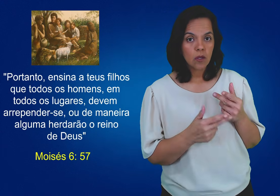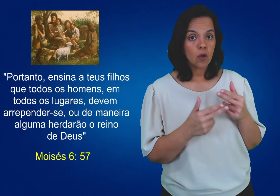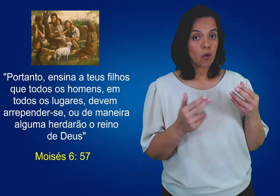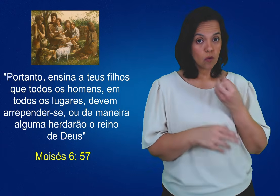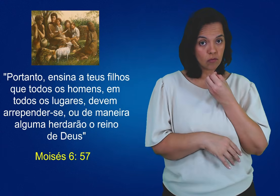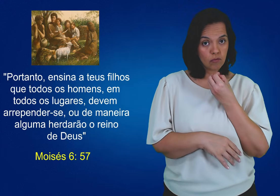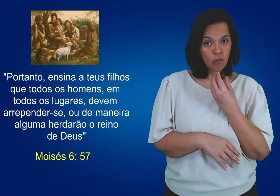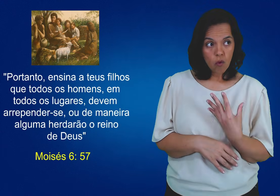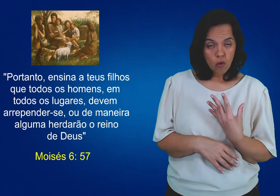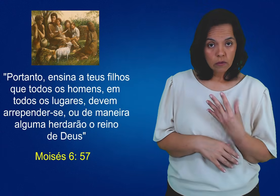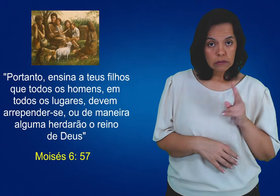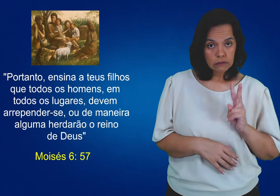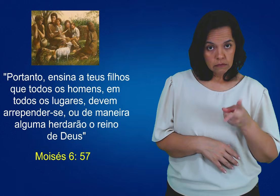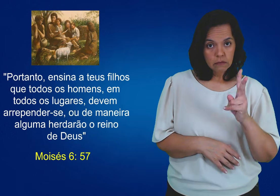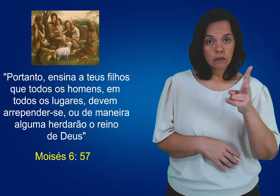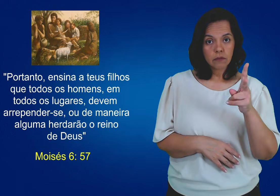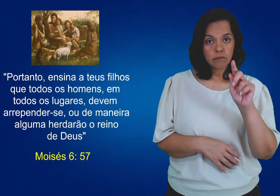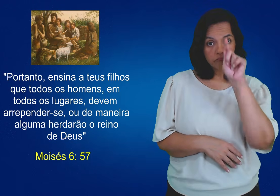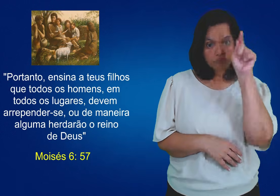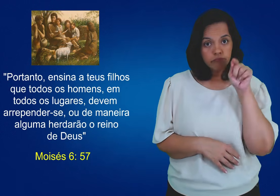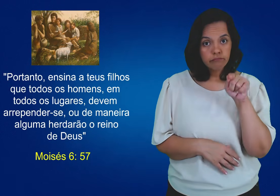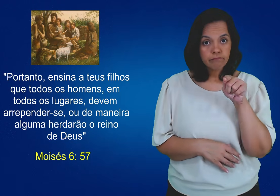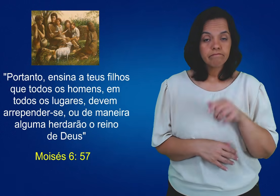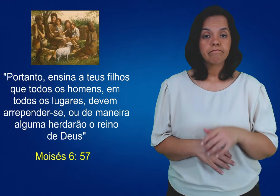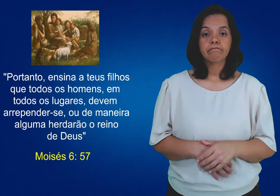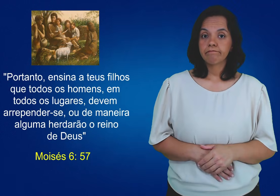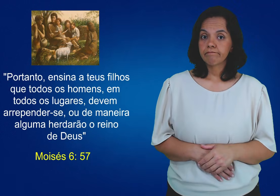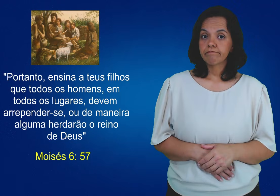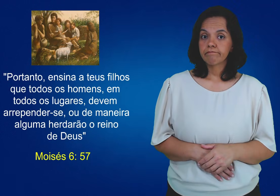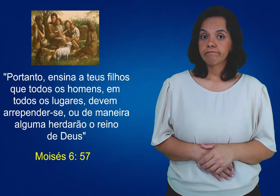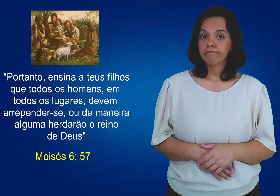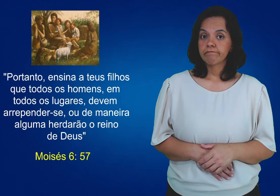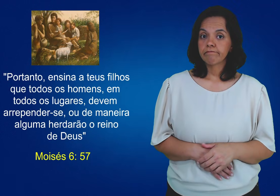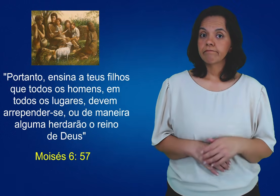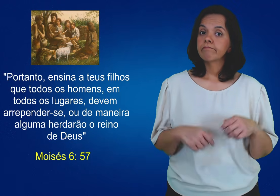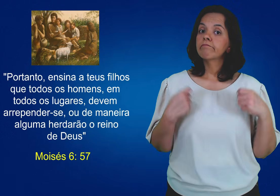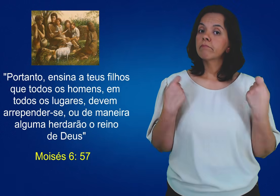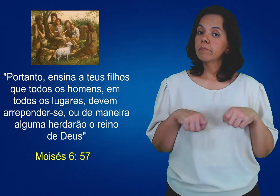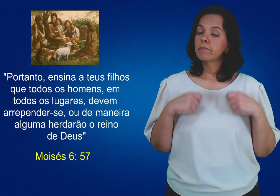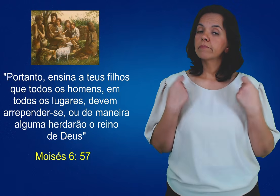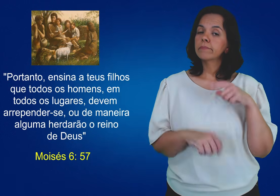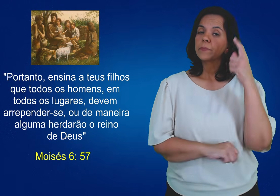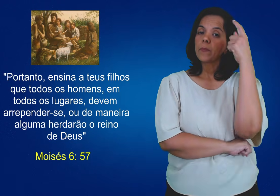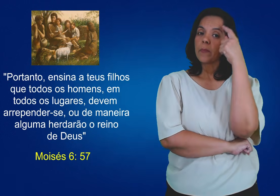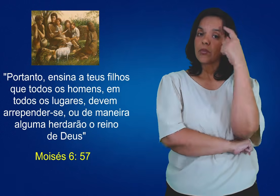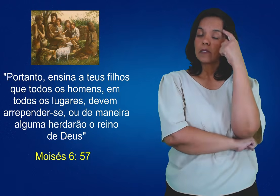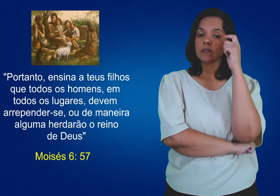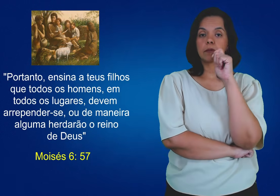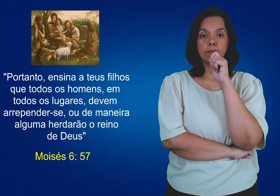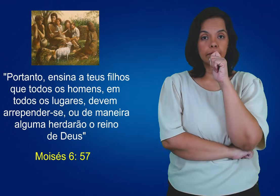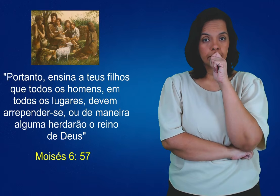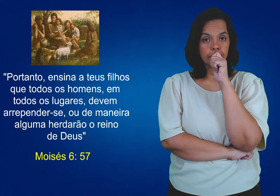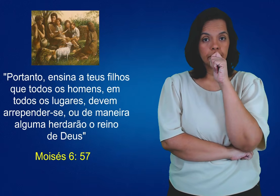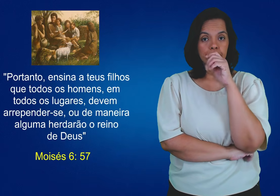Será que vai ensinar as coisas certas, as coisas boas? Então